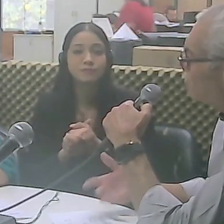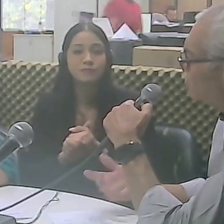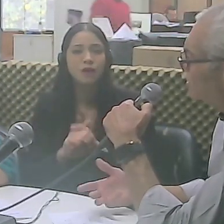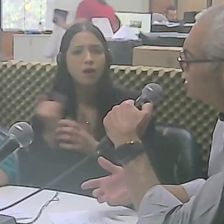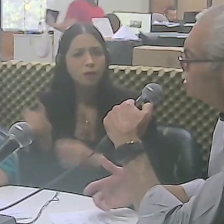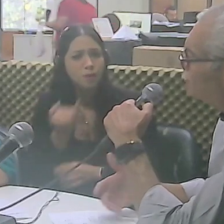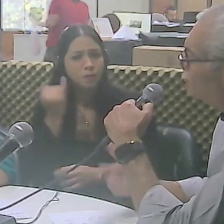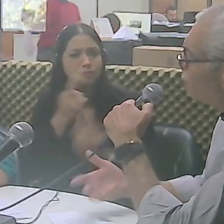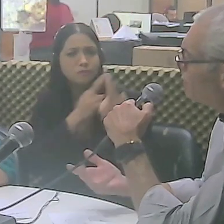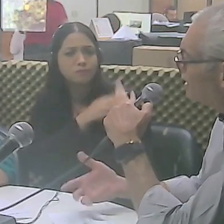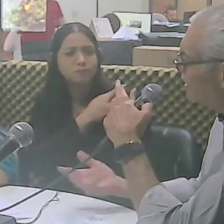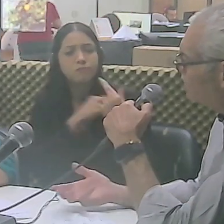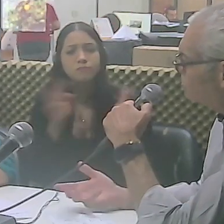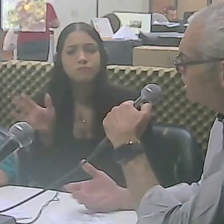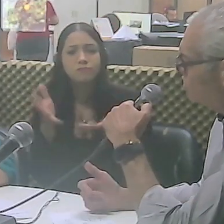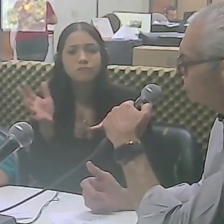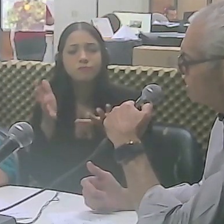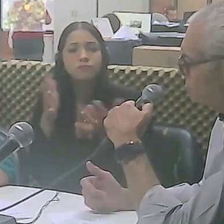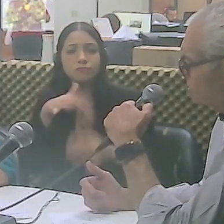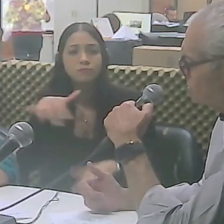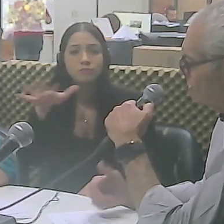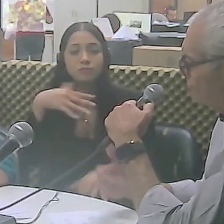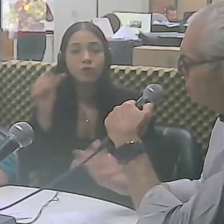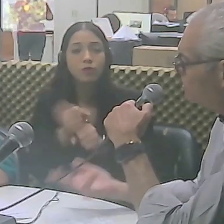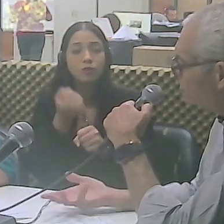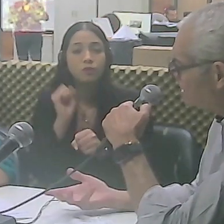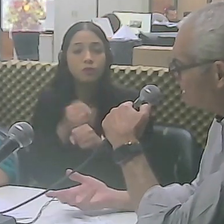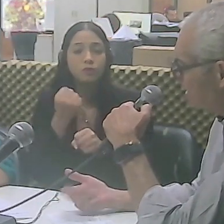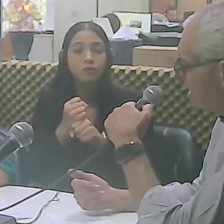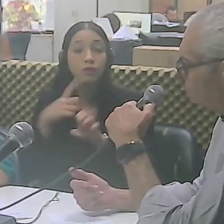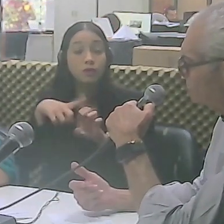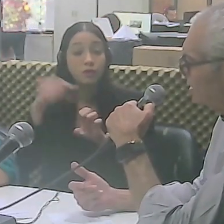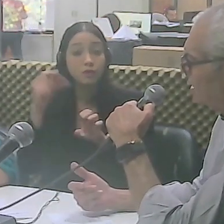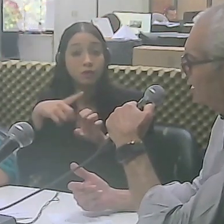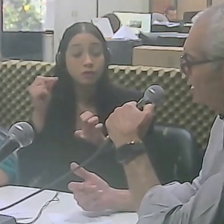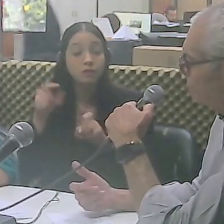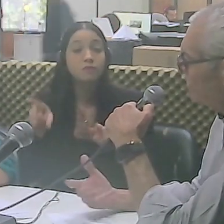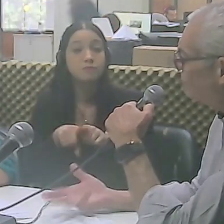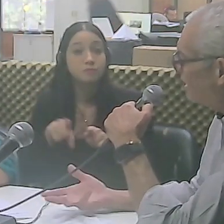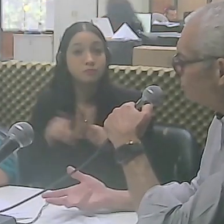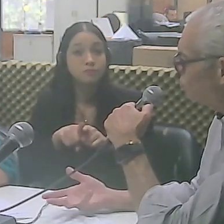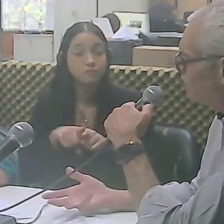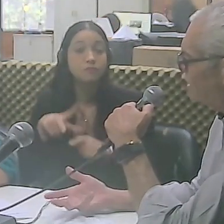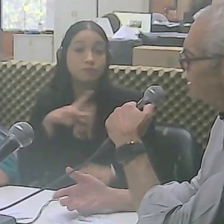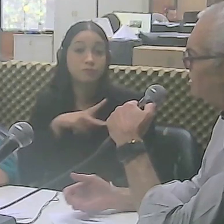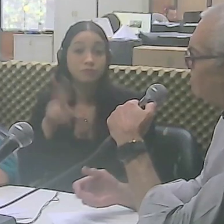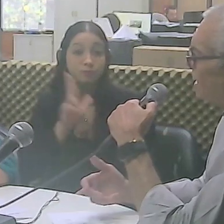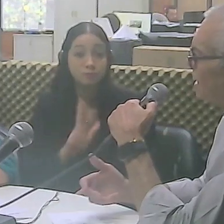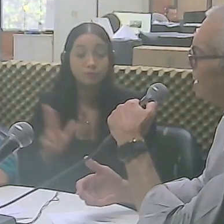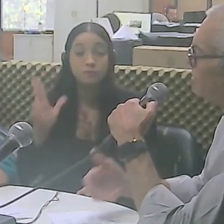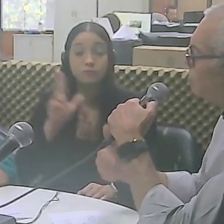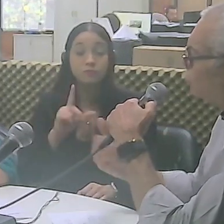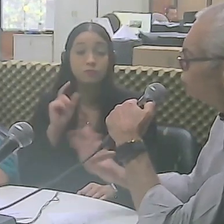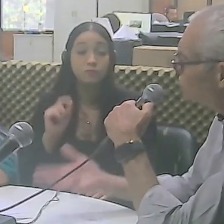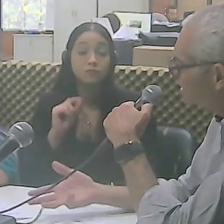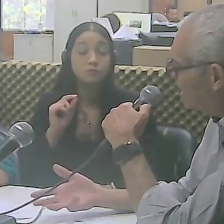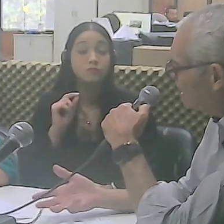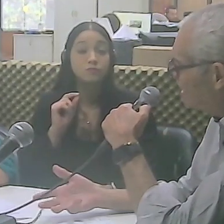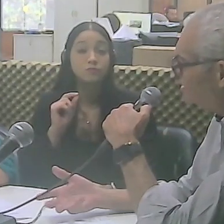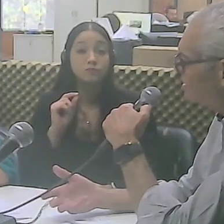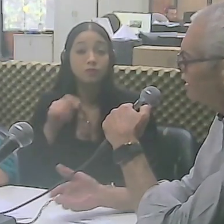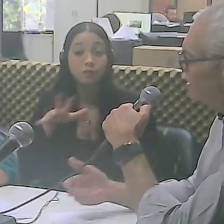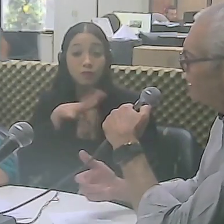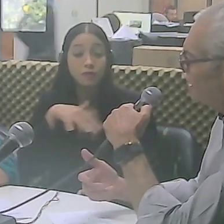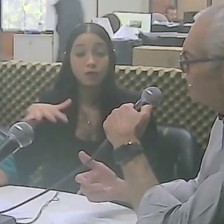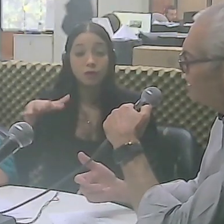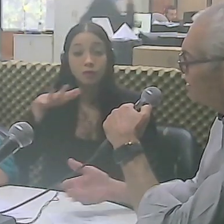papel importante de fomentar o setor da construção civil, o empresariado privado de Uberlândia, para que ele produza